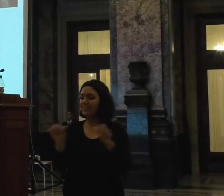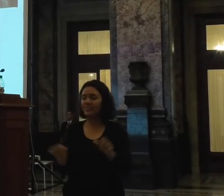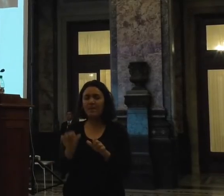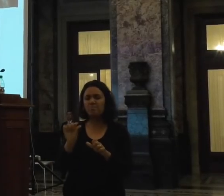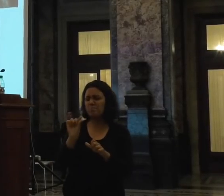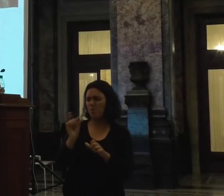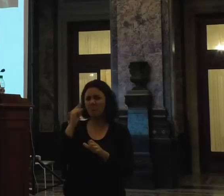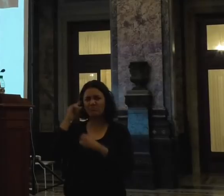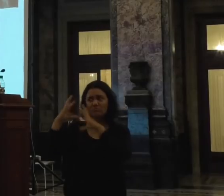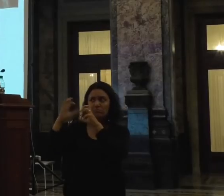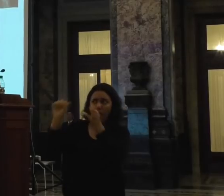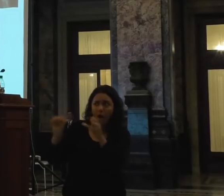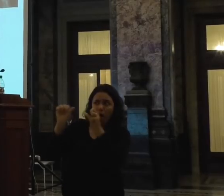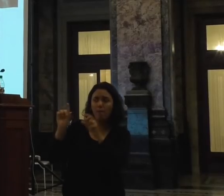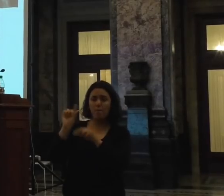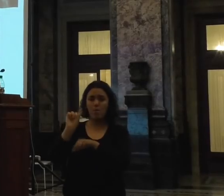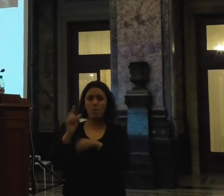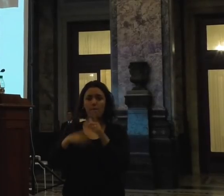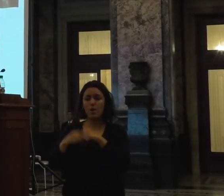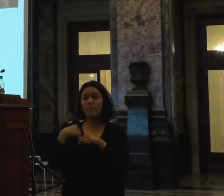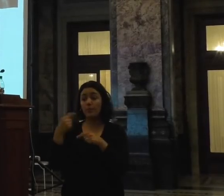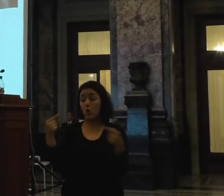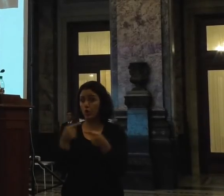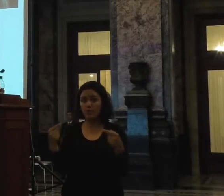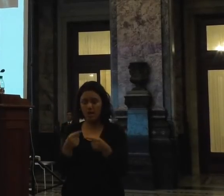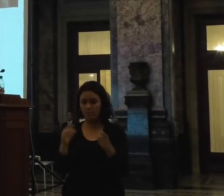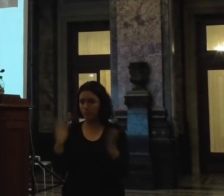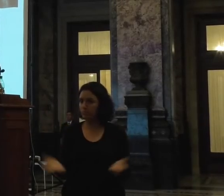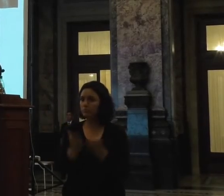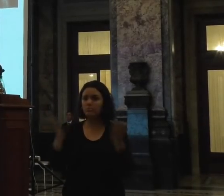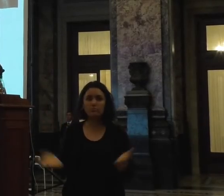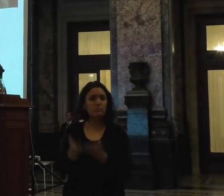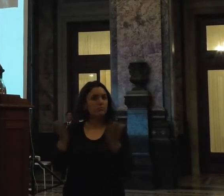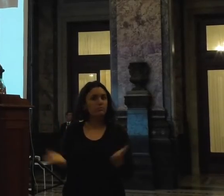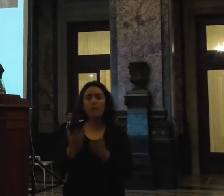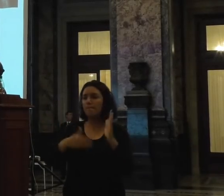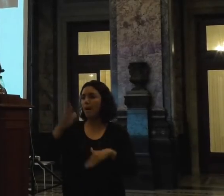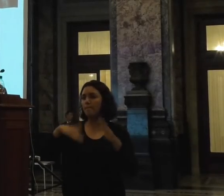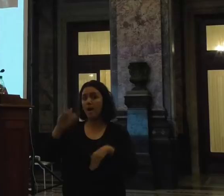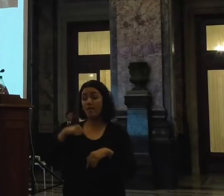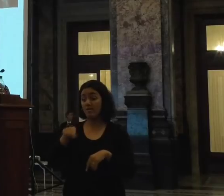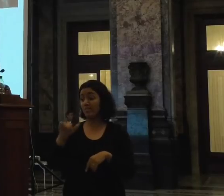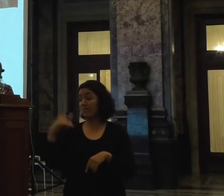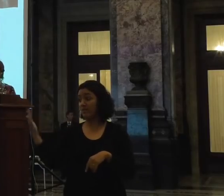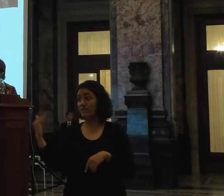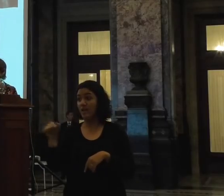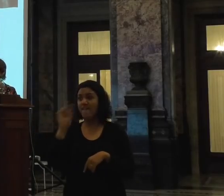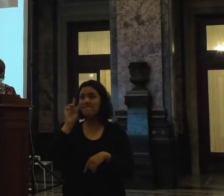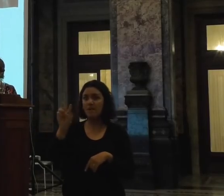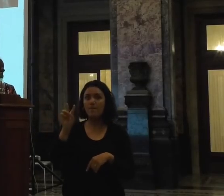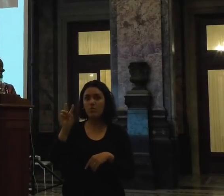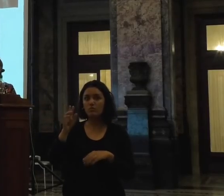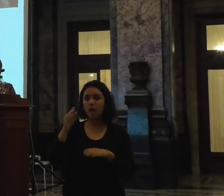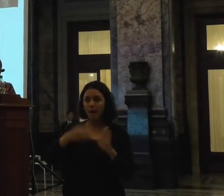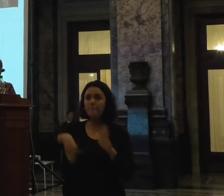poco. Sin embargo, cuando el contraste de los estímulos incrementa, como en la derecha, ahora vemos que hay más actividad